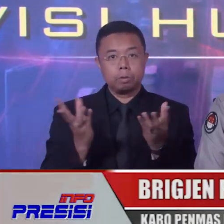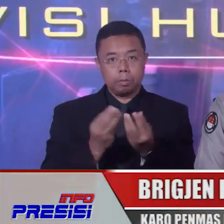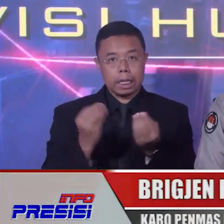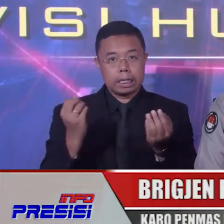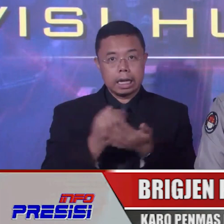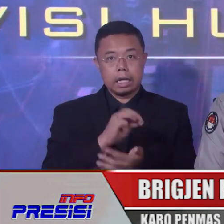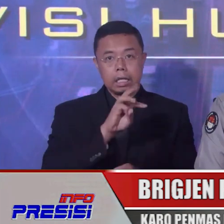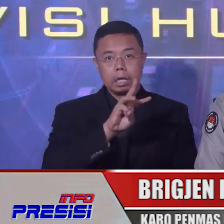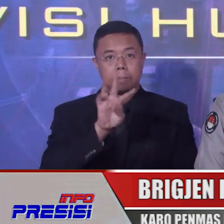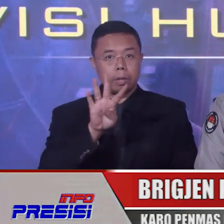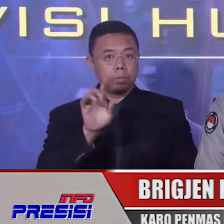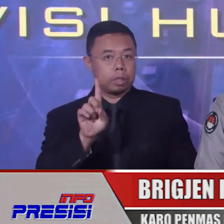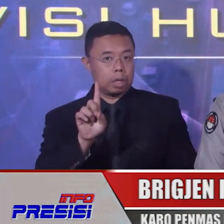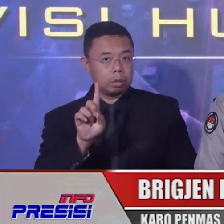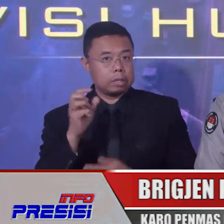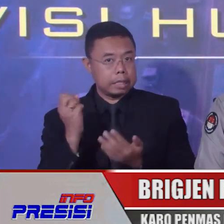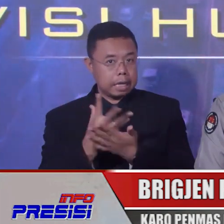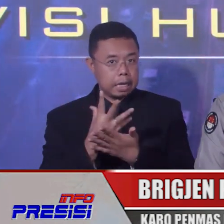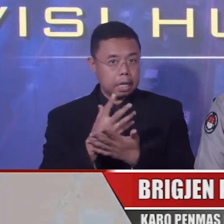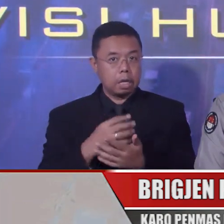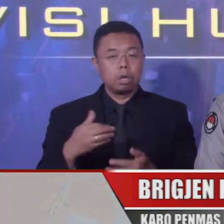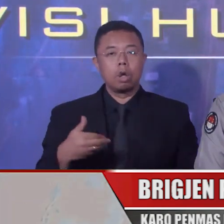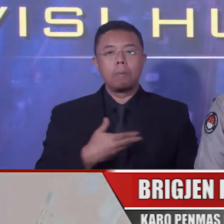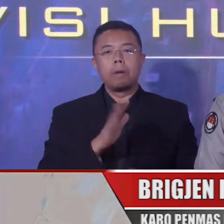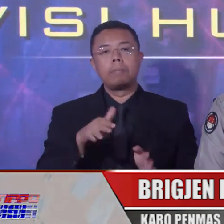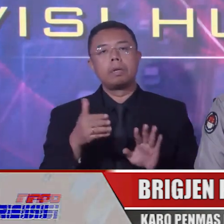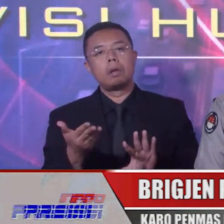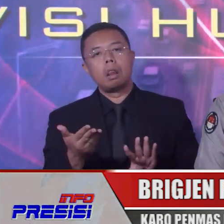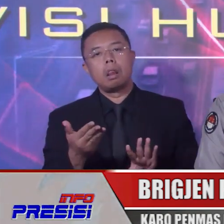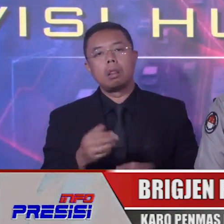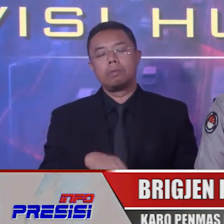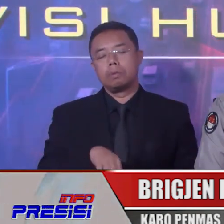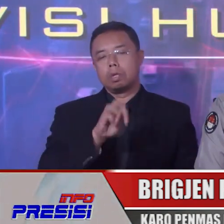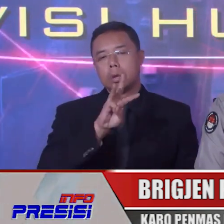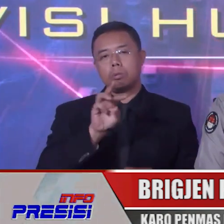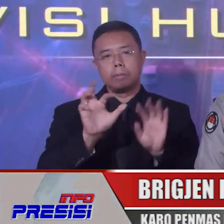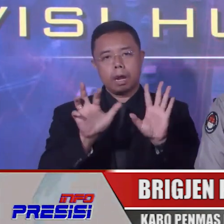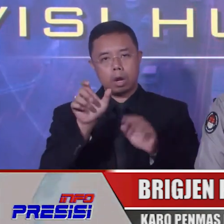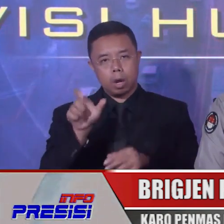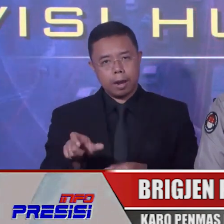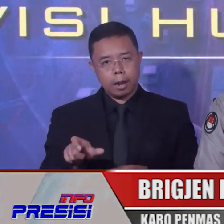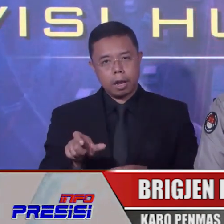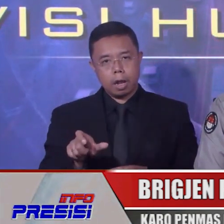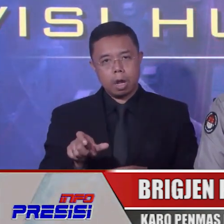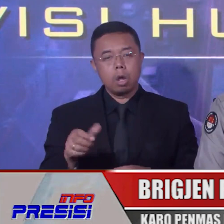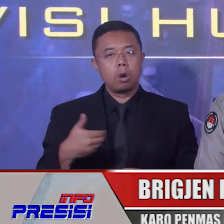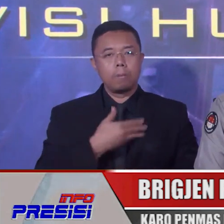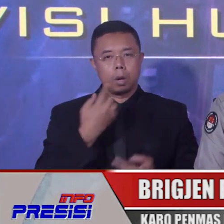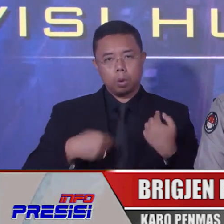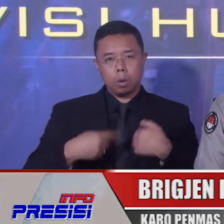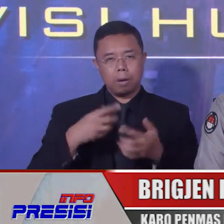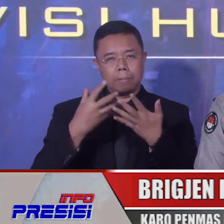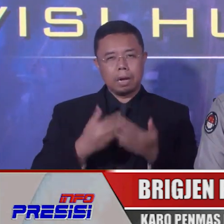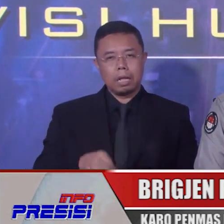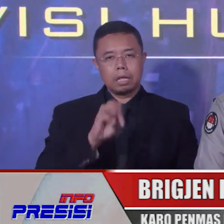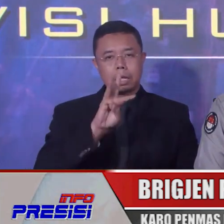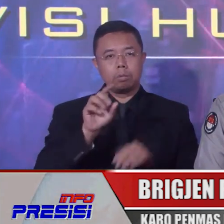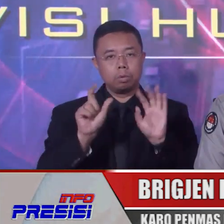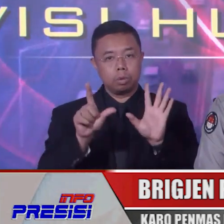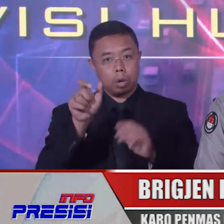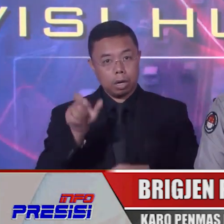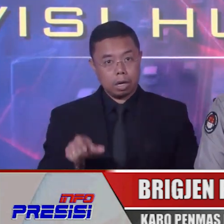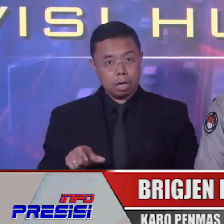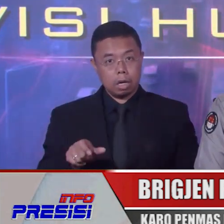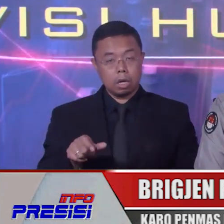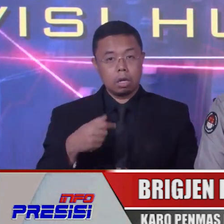kecelakaan 341 kejadian korban meninggal dunia 39 orang korban luka berat 37 orang